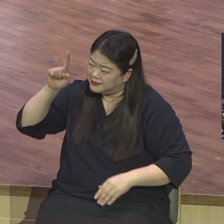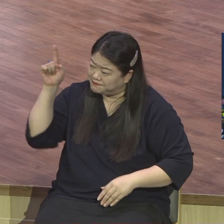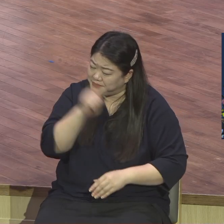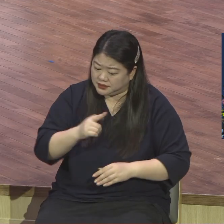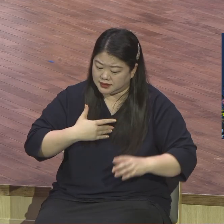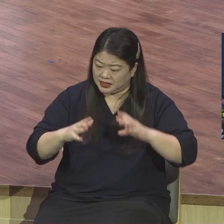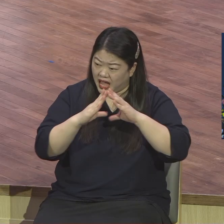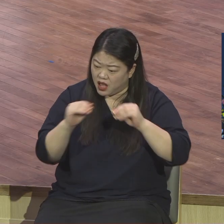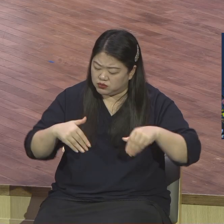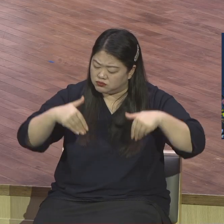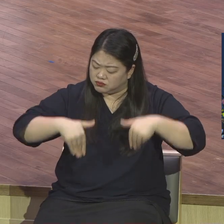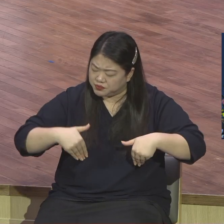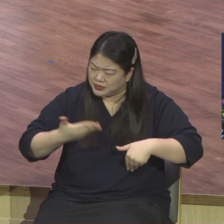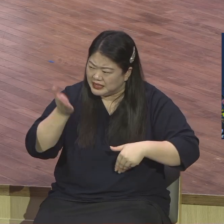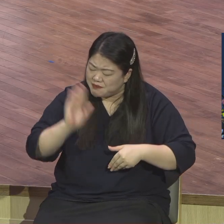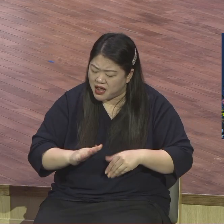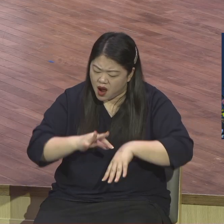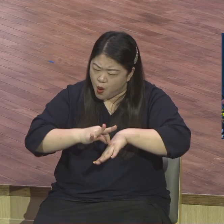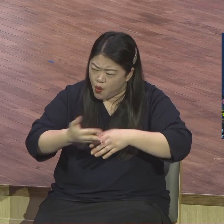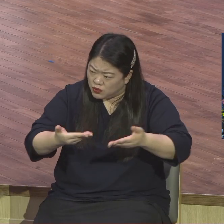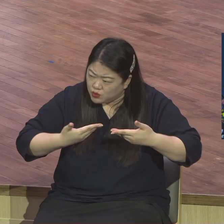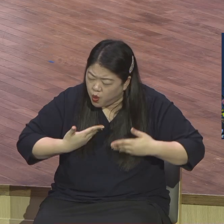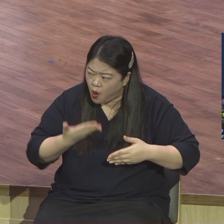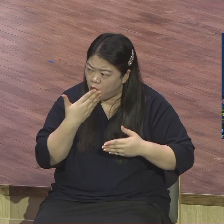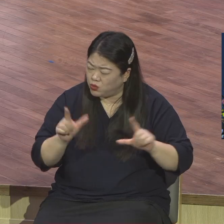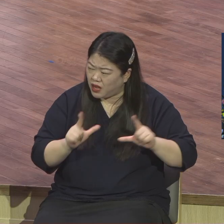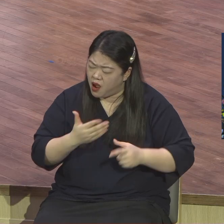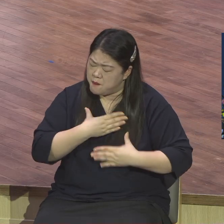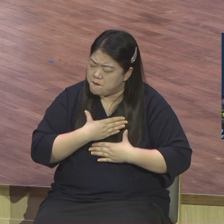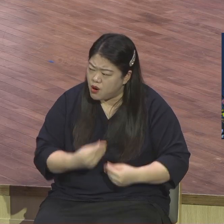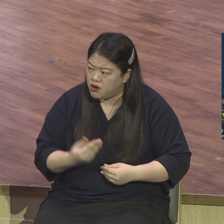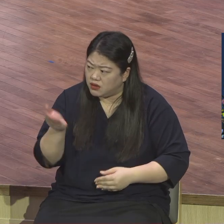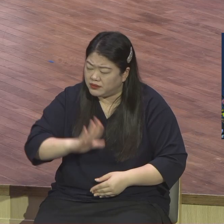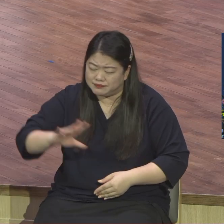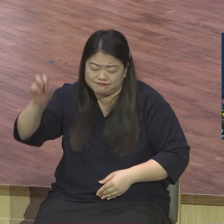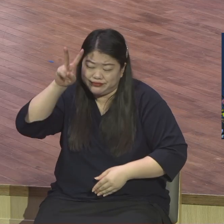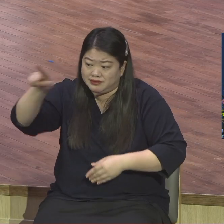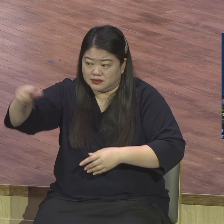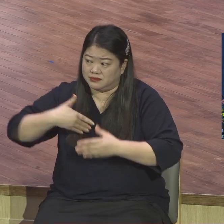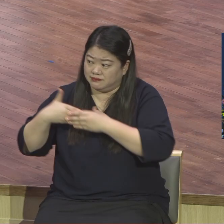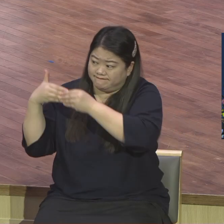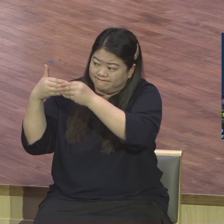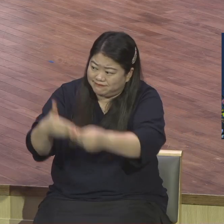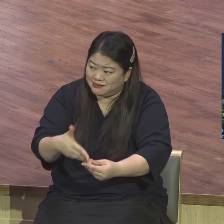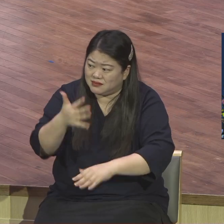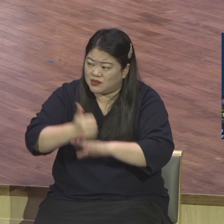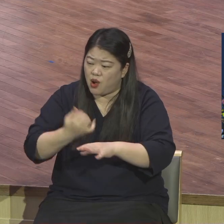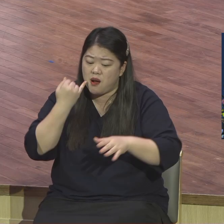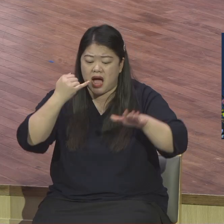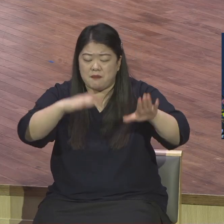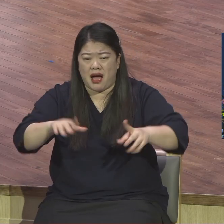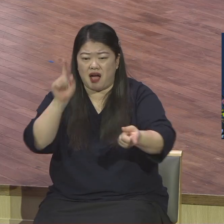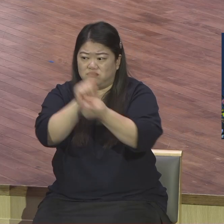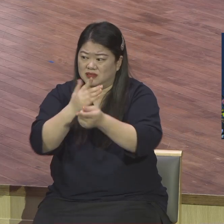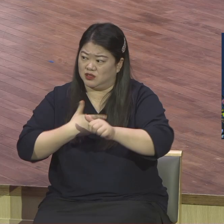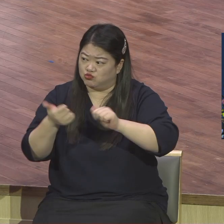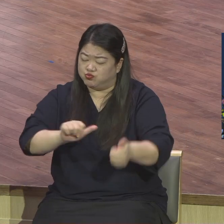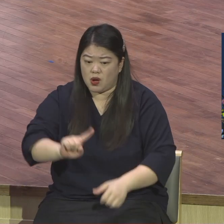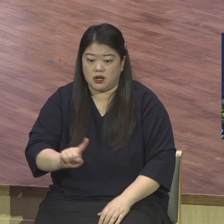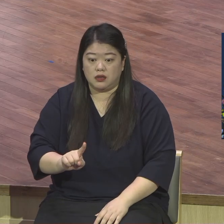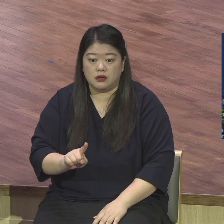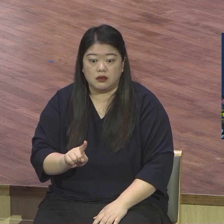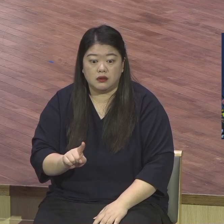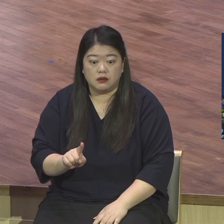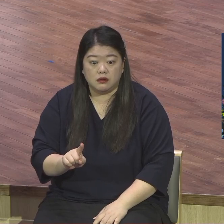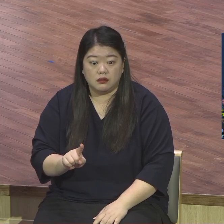모세 뭐랍니까? 가만히 있어라. 가만히 있어서 여호와 하나님께서 오늘 우리